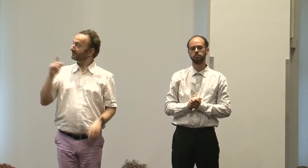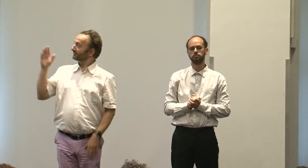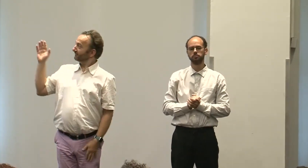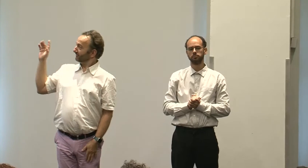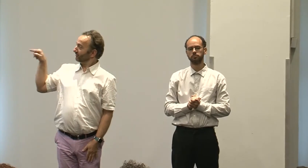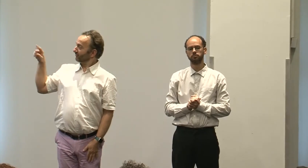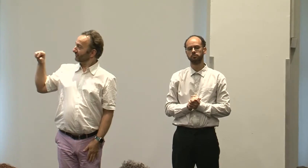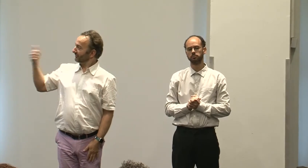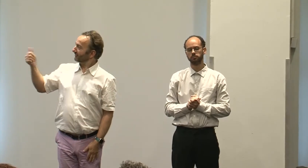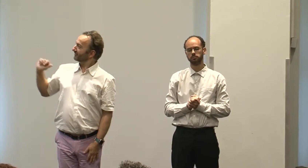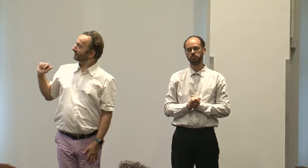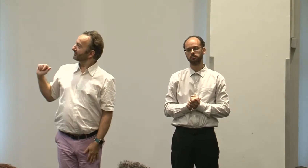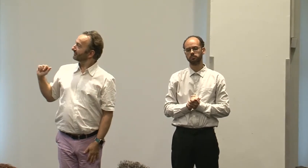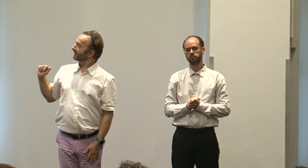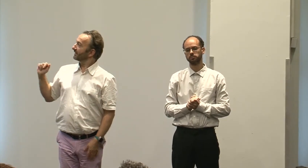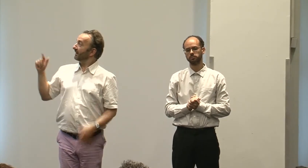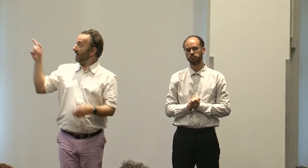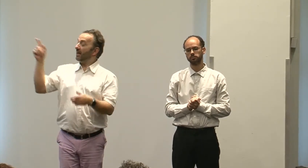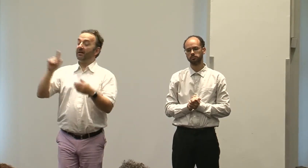gato.